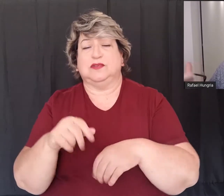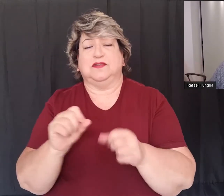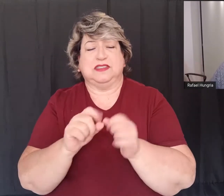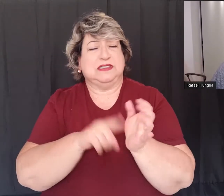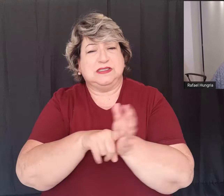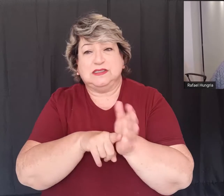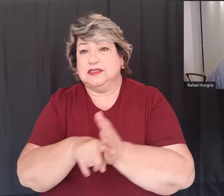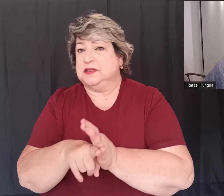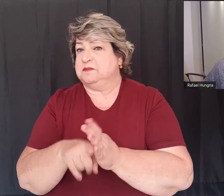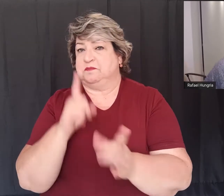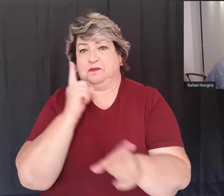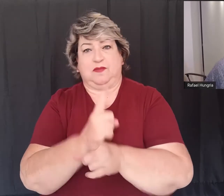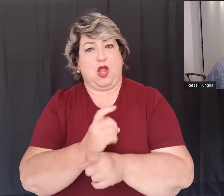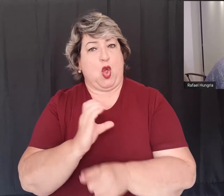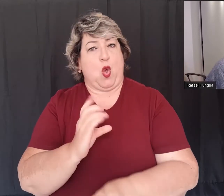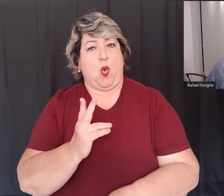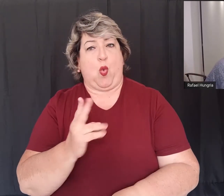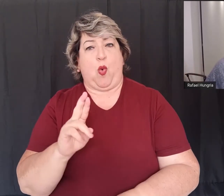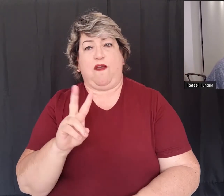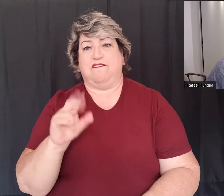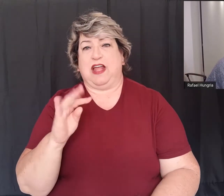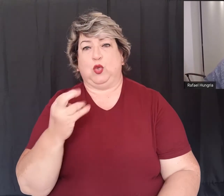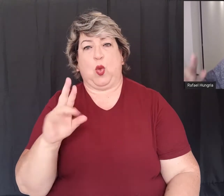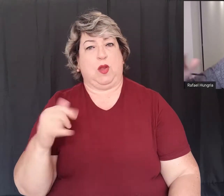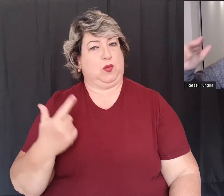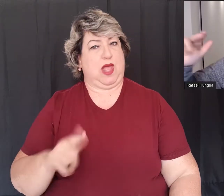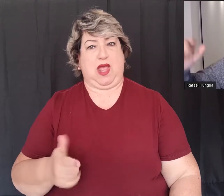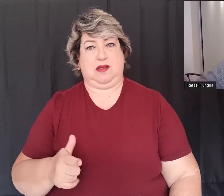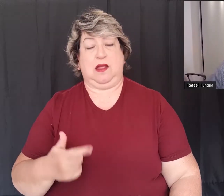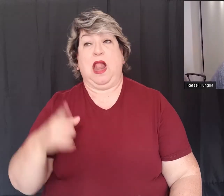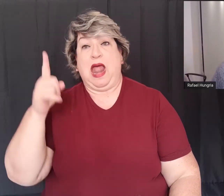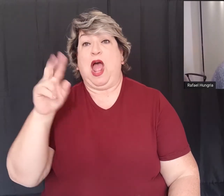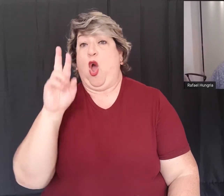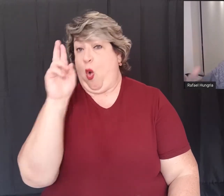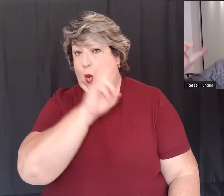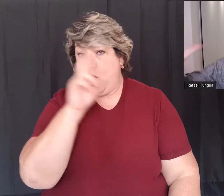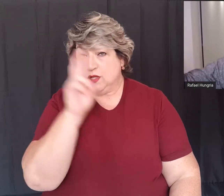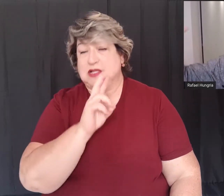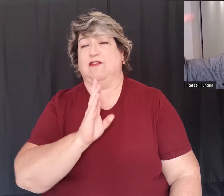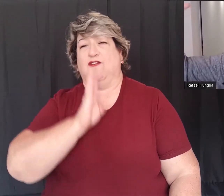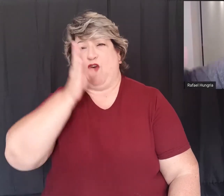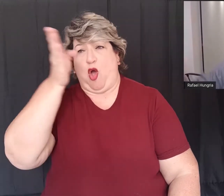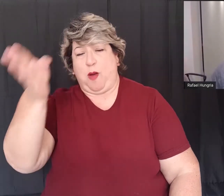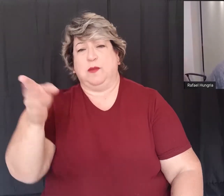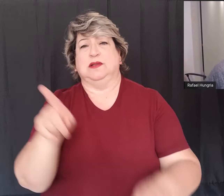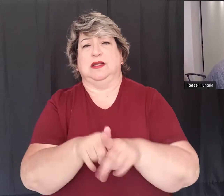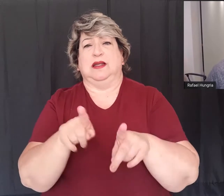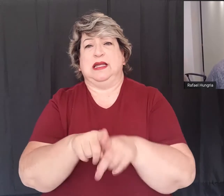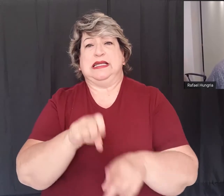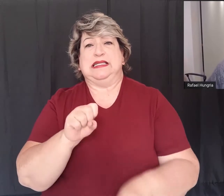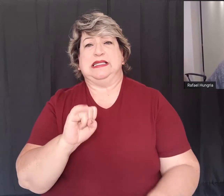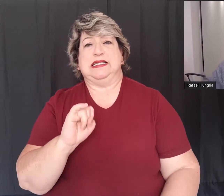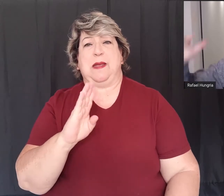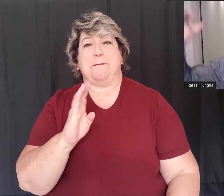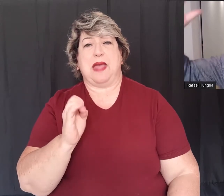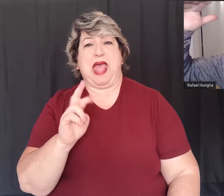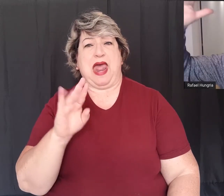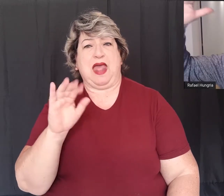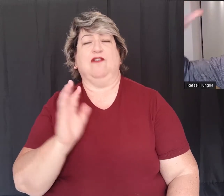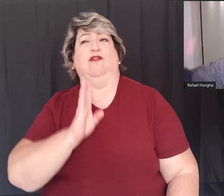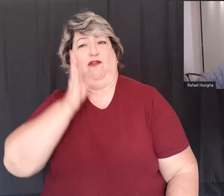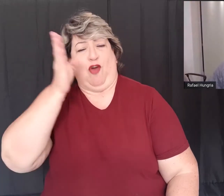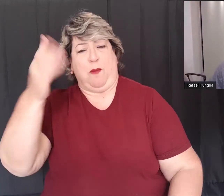Por nossa surpresa, estávamos fazendo algumas experiências, né, na Rússia e na Sibéria, soltamos nossas sondas atmosféricas, né, para fazer